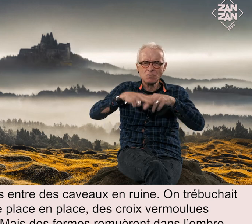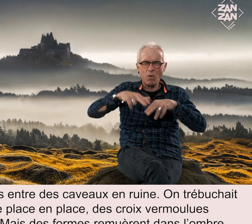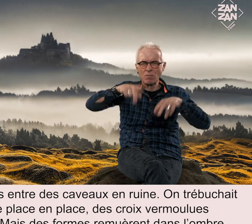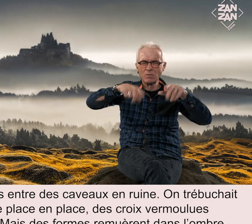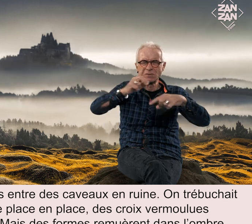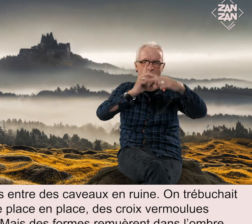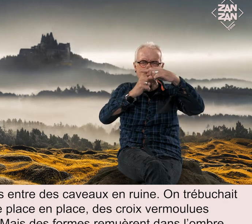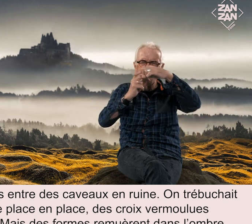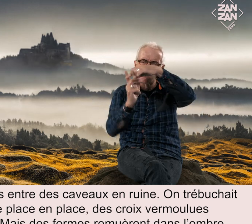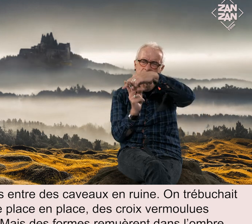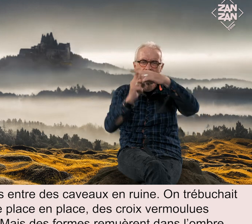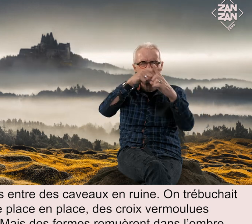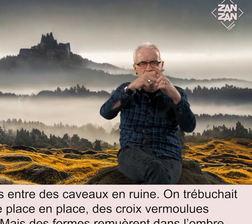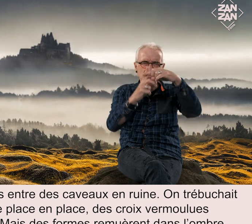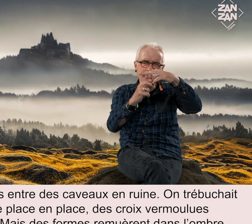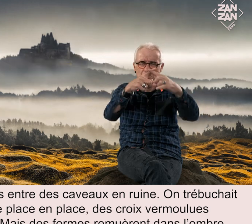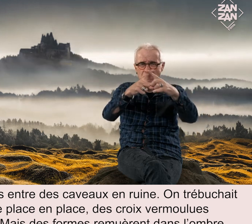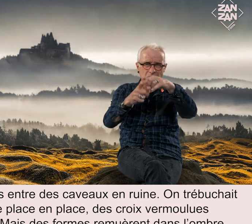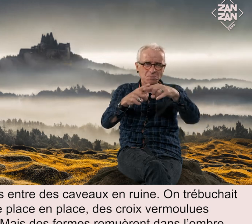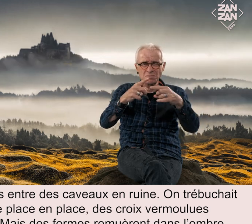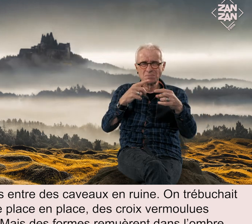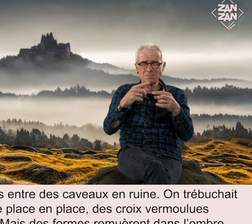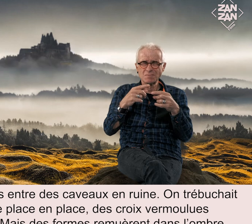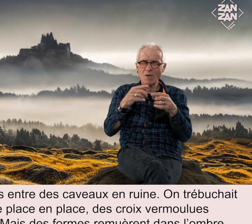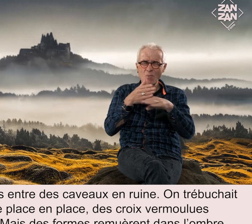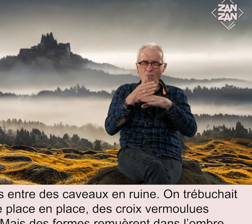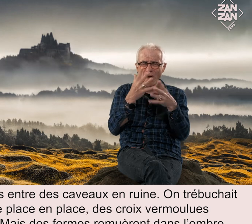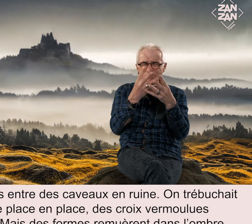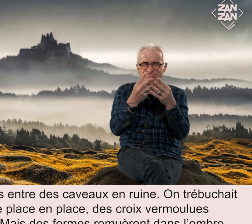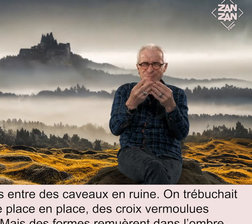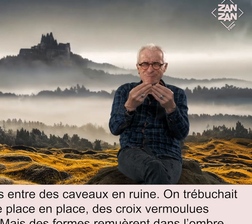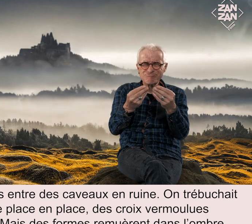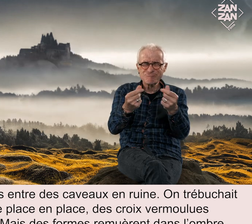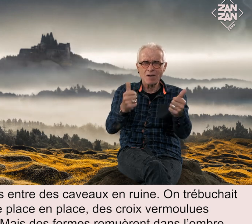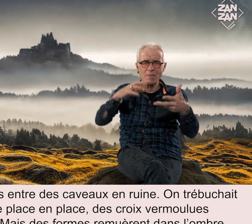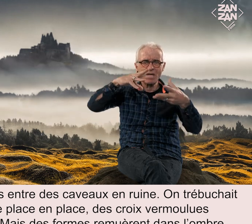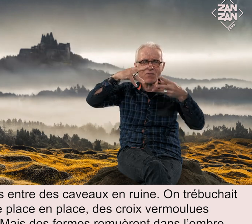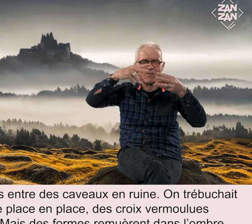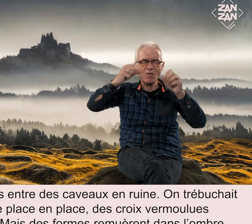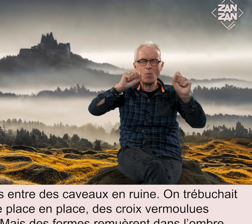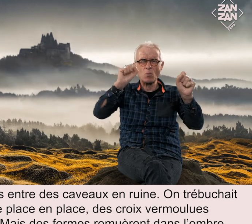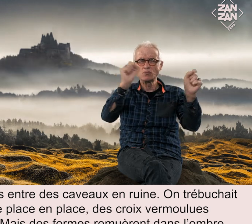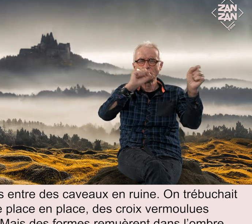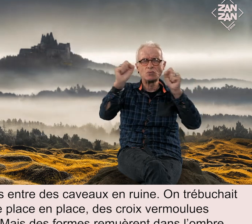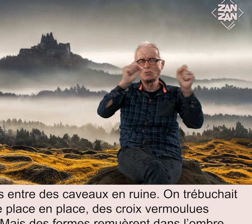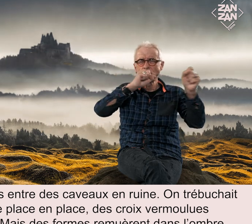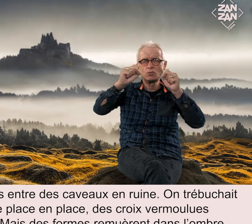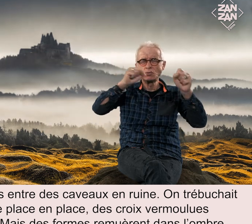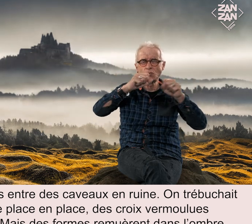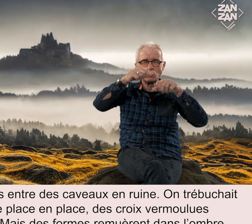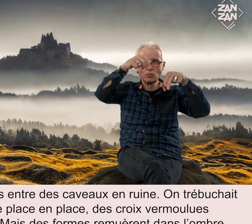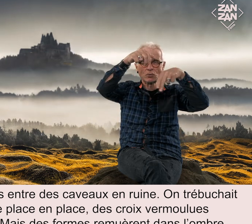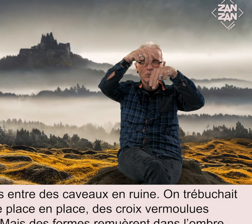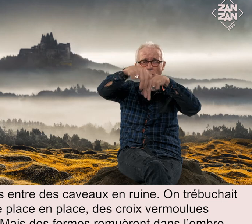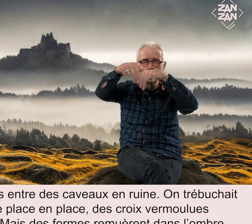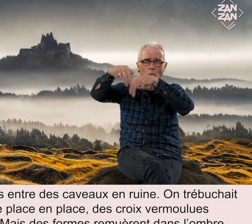des croix vermoulus se penchaient d'un air lamentable. Mais des formes remuèrent dans l'ombre indécise des tombeaux, et il en